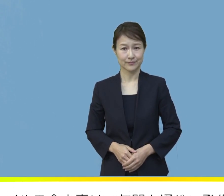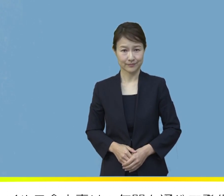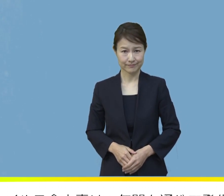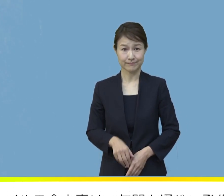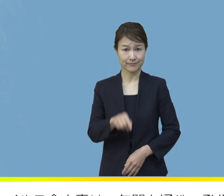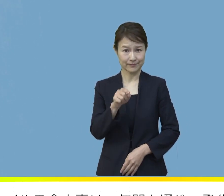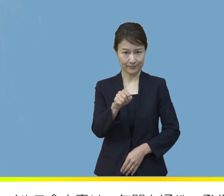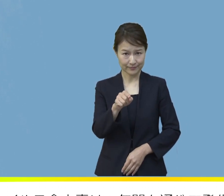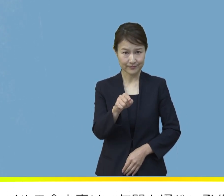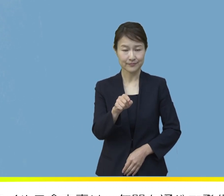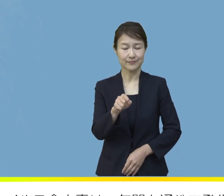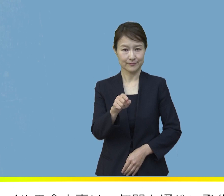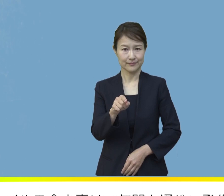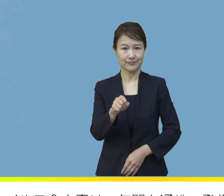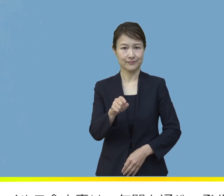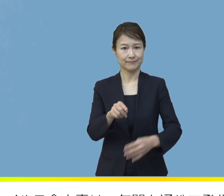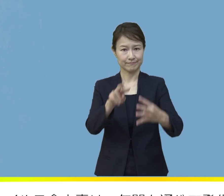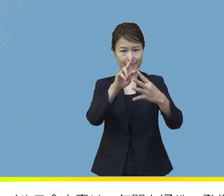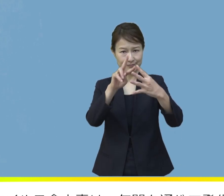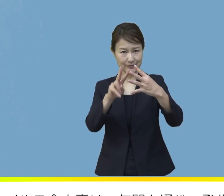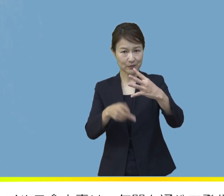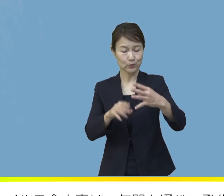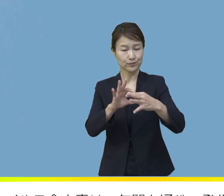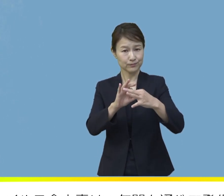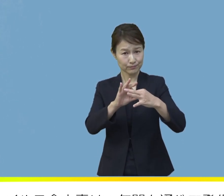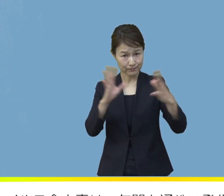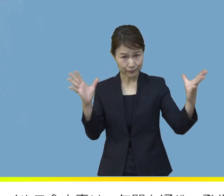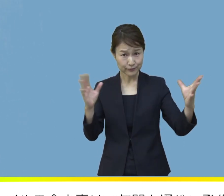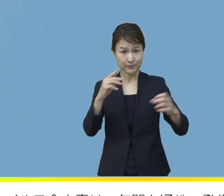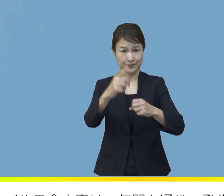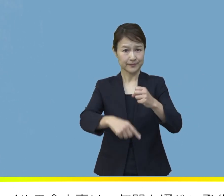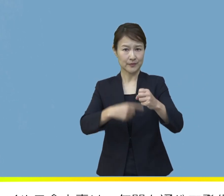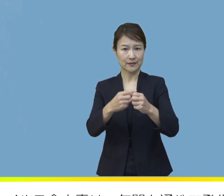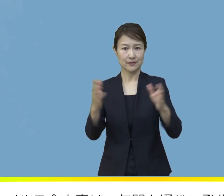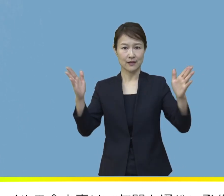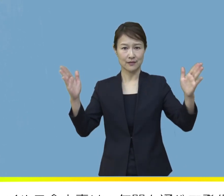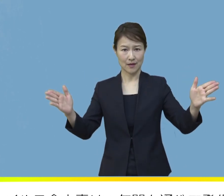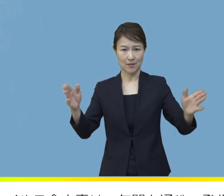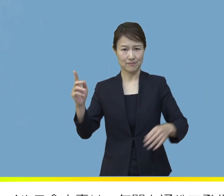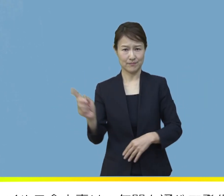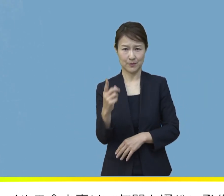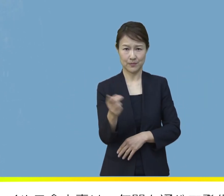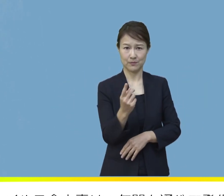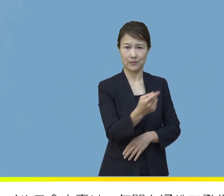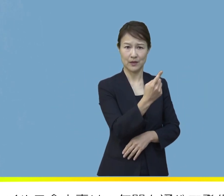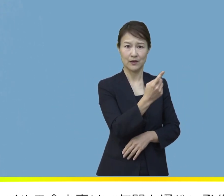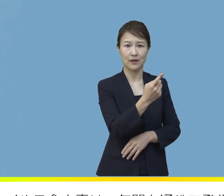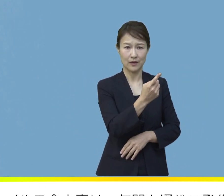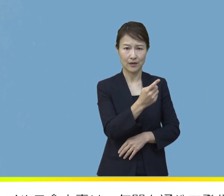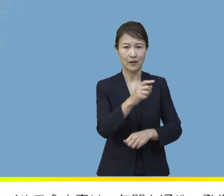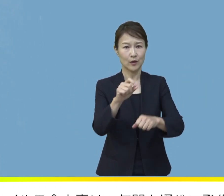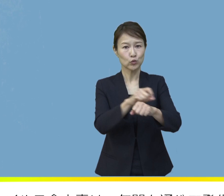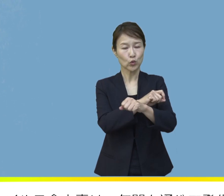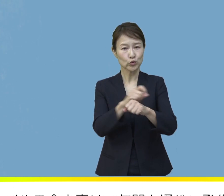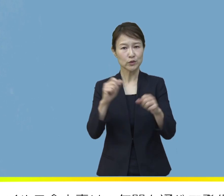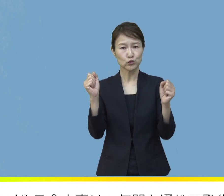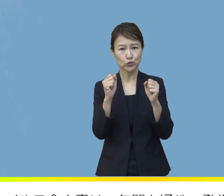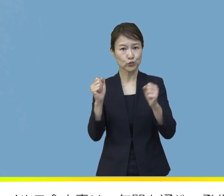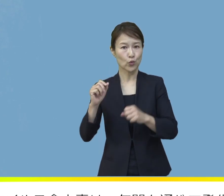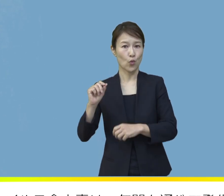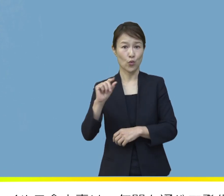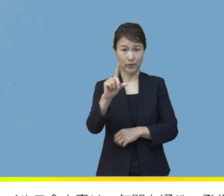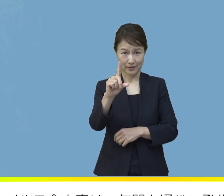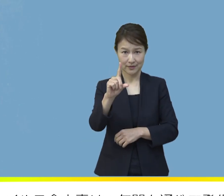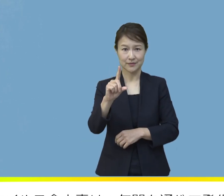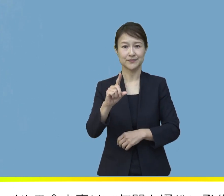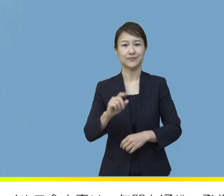ノロウイルス食中毒は年間を通じて発生していますが冬場に大川発生